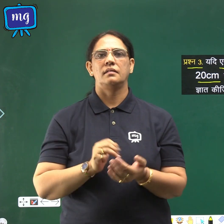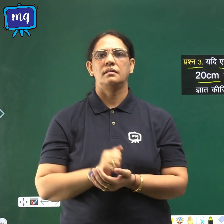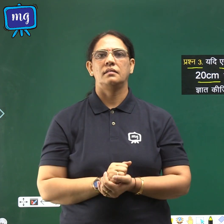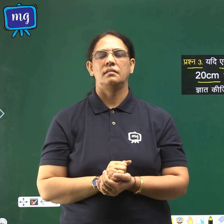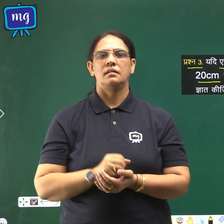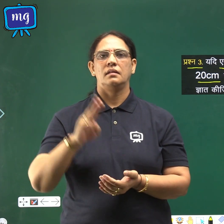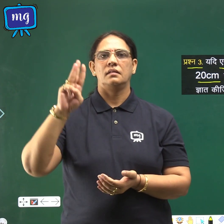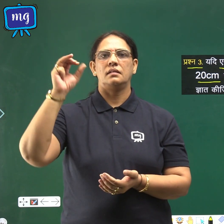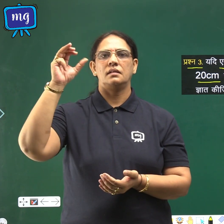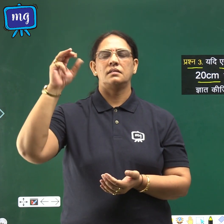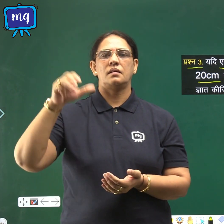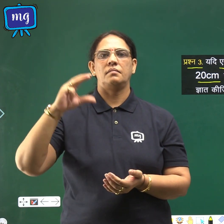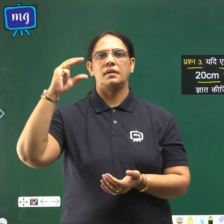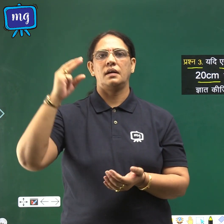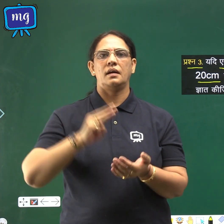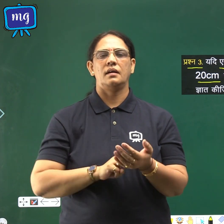30 सेमी है